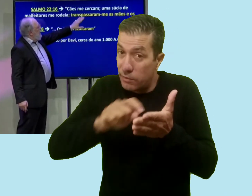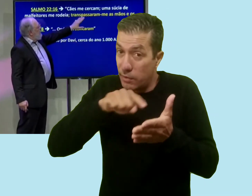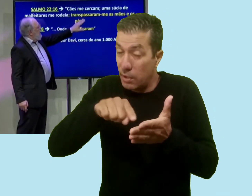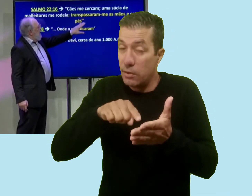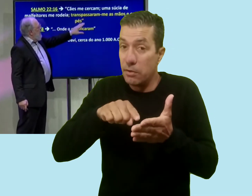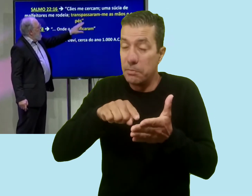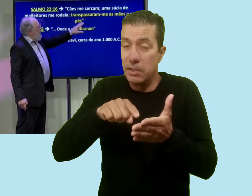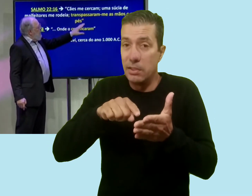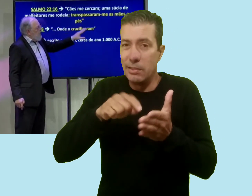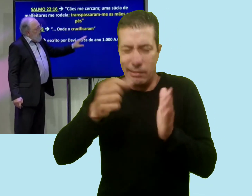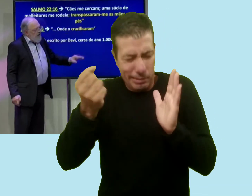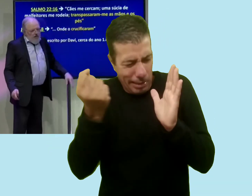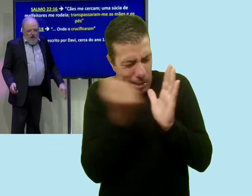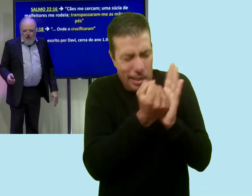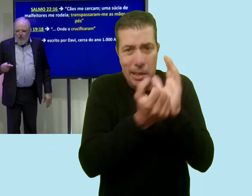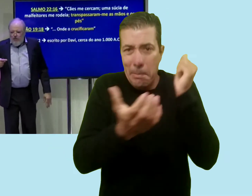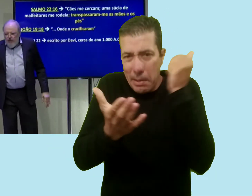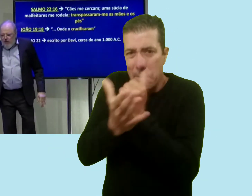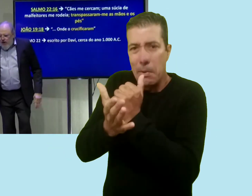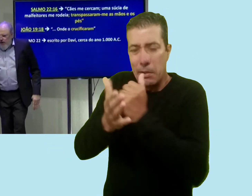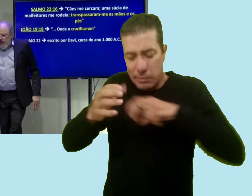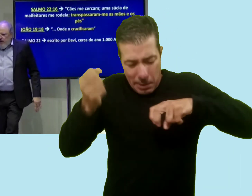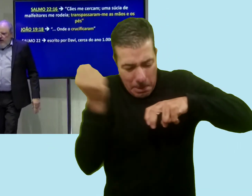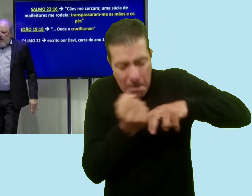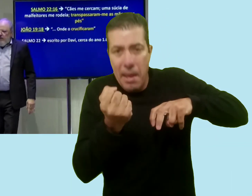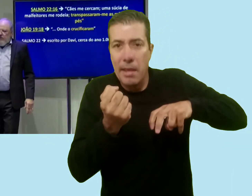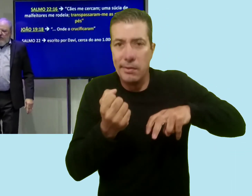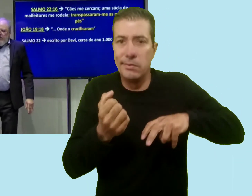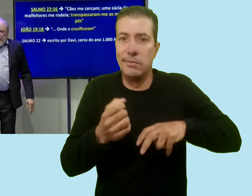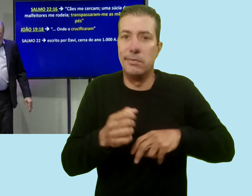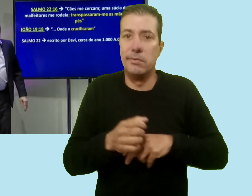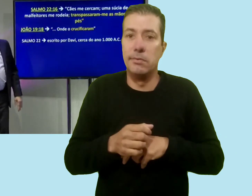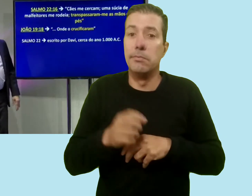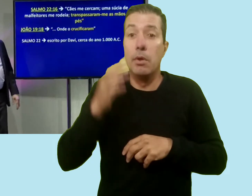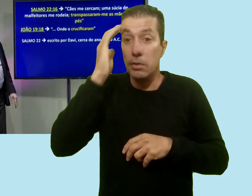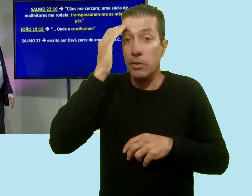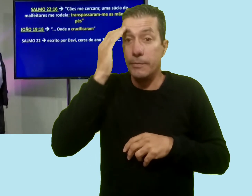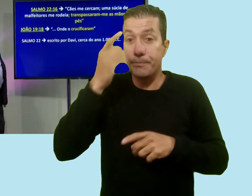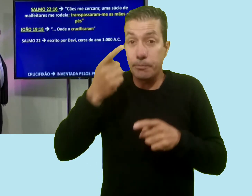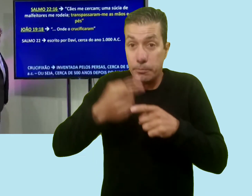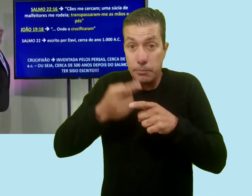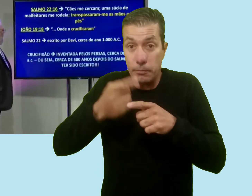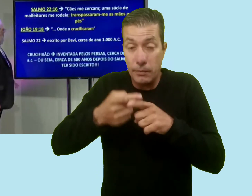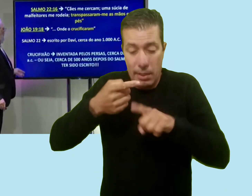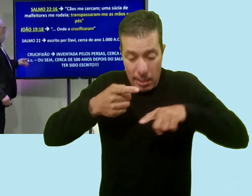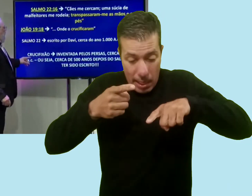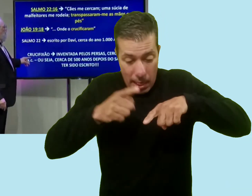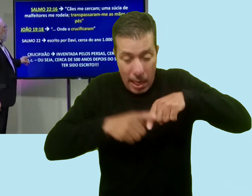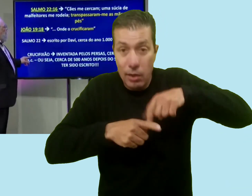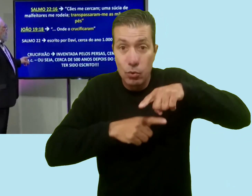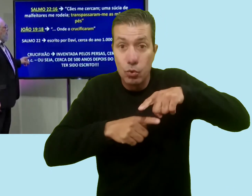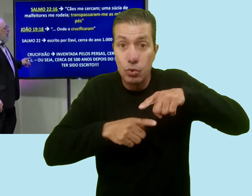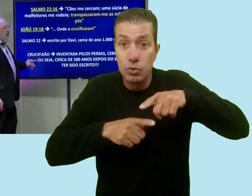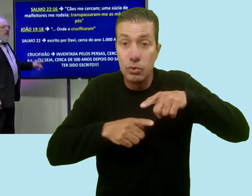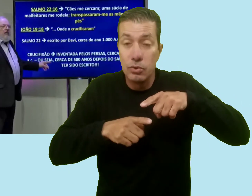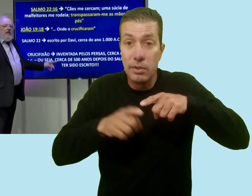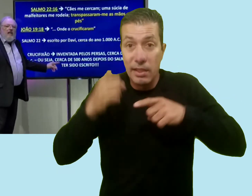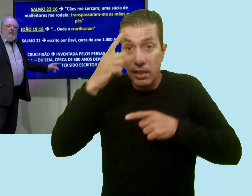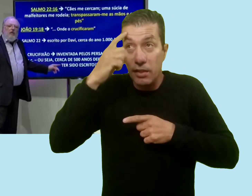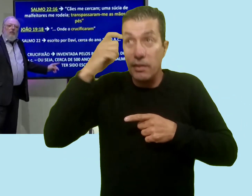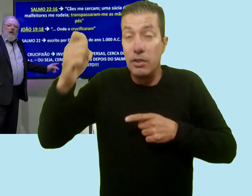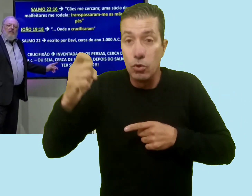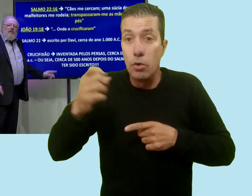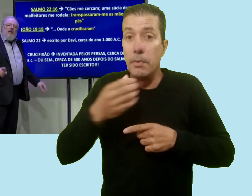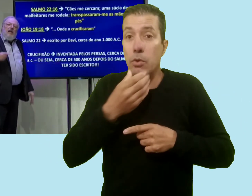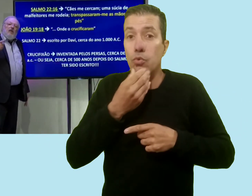aqui, traspassaram-me as mãos e os pés, eu duvido que ele tenha entendido. Sabe por quê? Porque a crucifixão foi